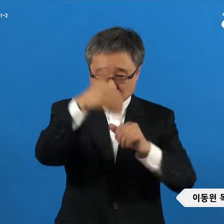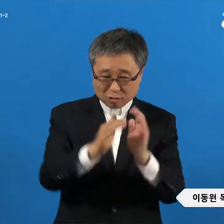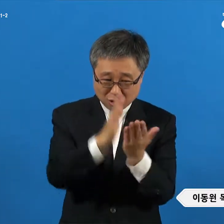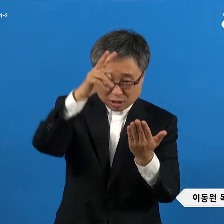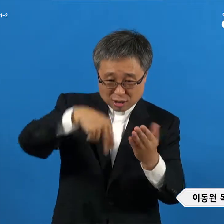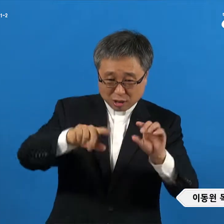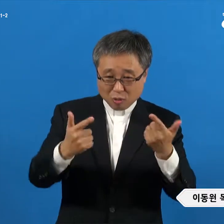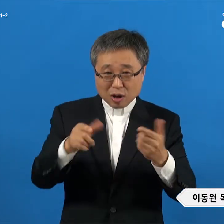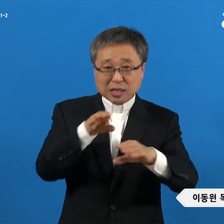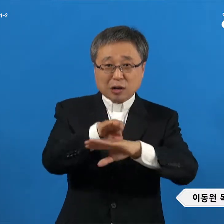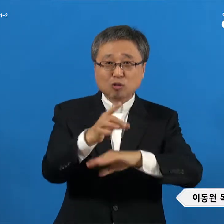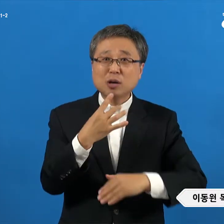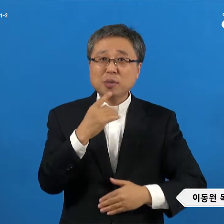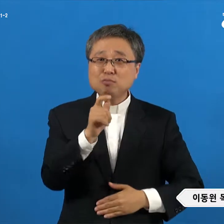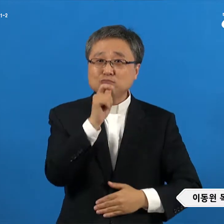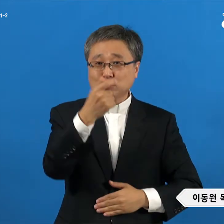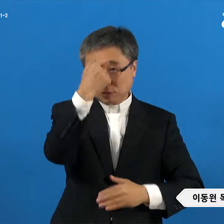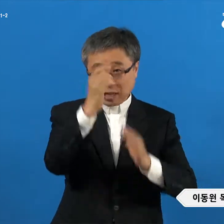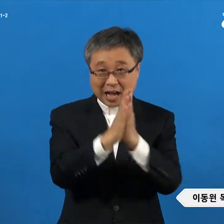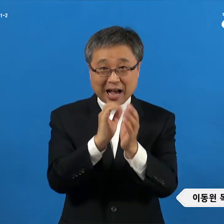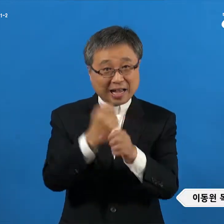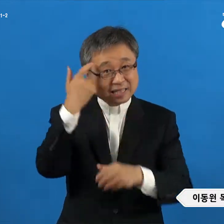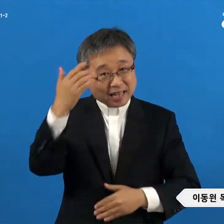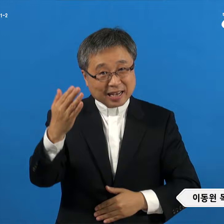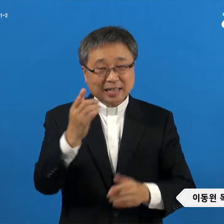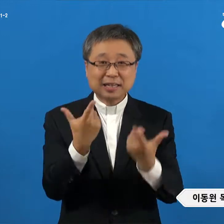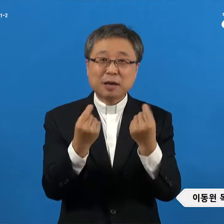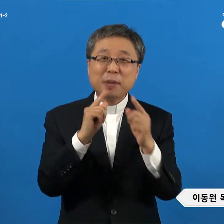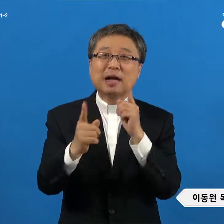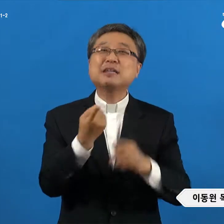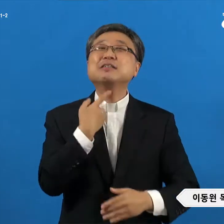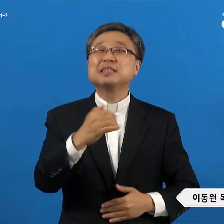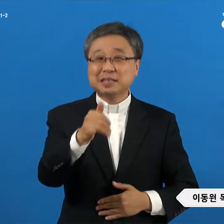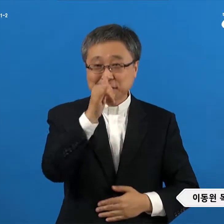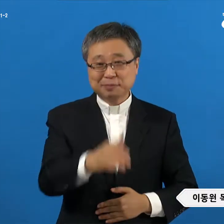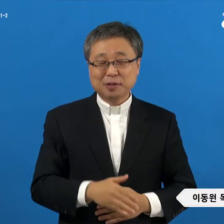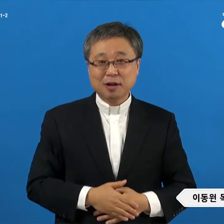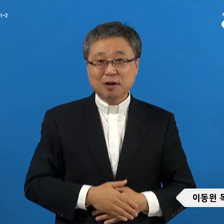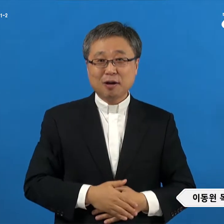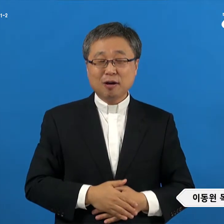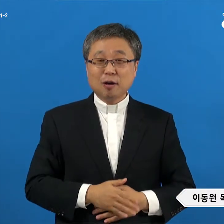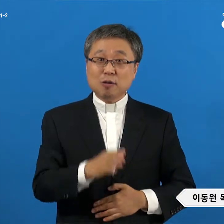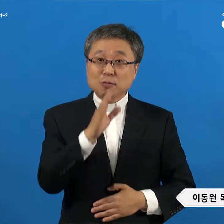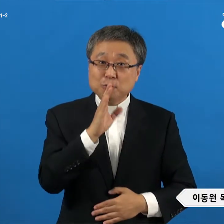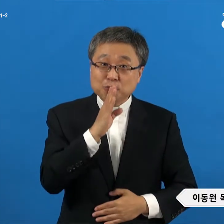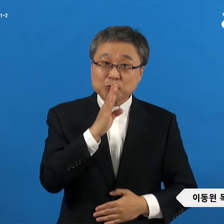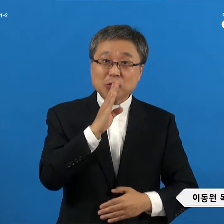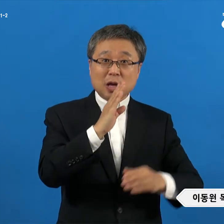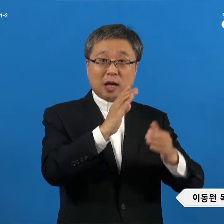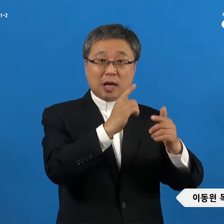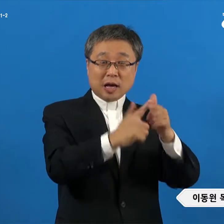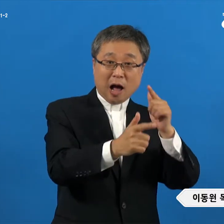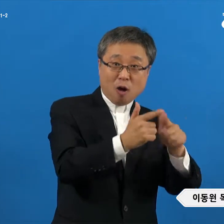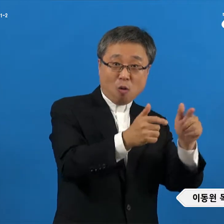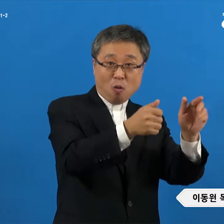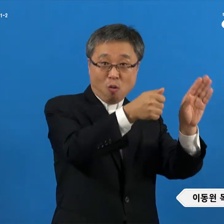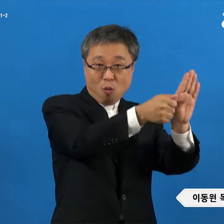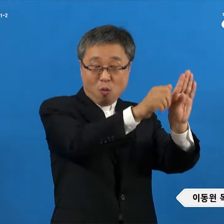자동차만 묵상하냐? 제가 그런 말을 했던 적이 있습니다. 어떤 분은 가구점을 지나지 못해요. 가구만 봐도 심장이